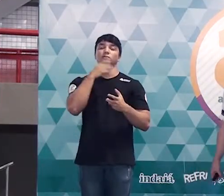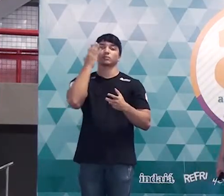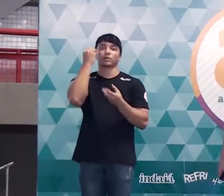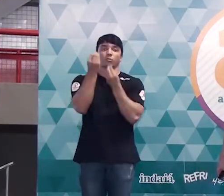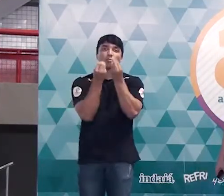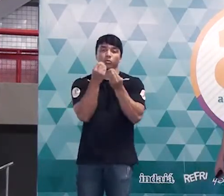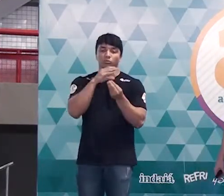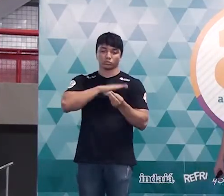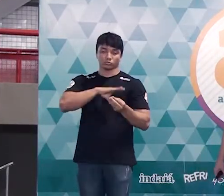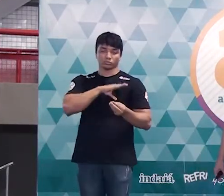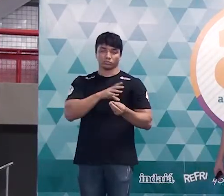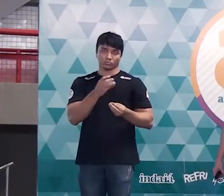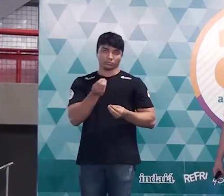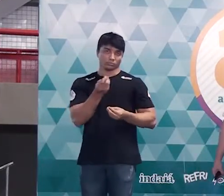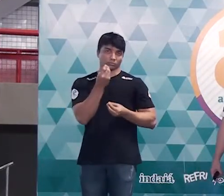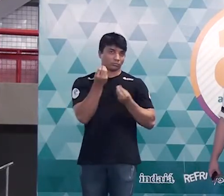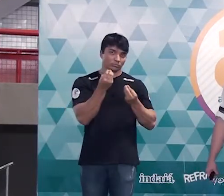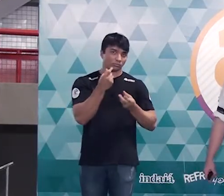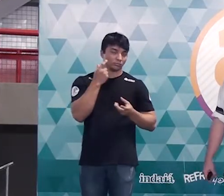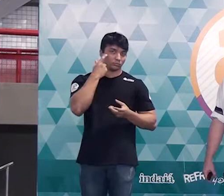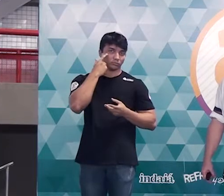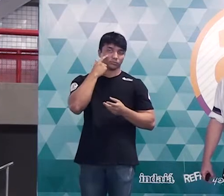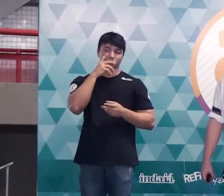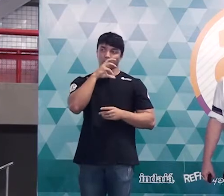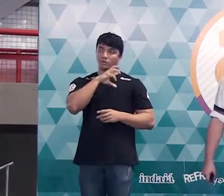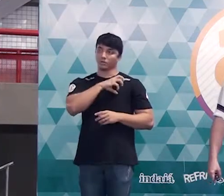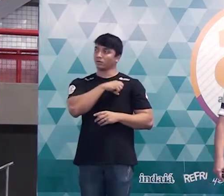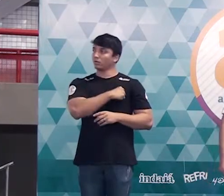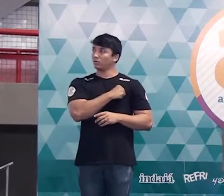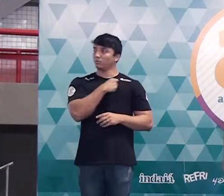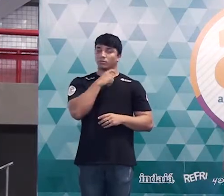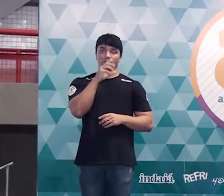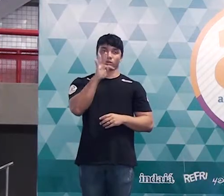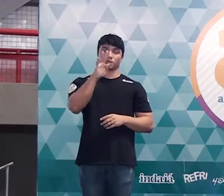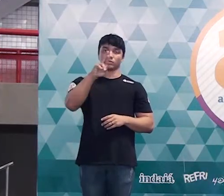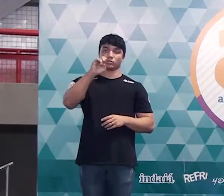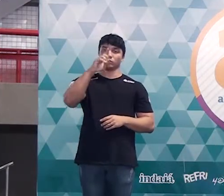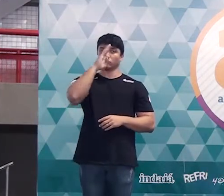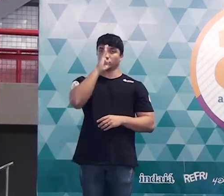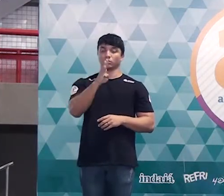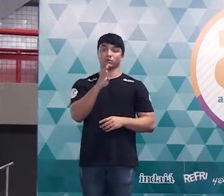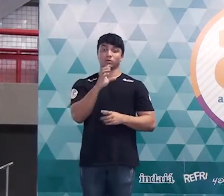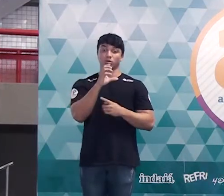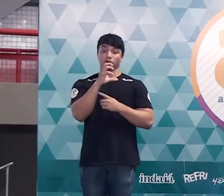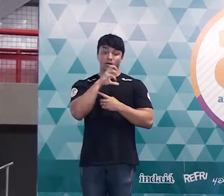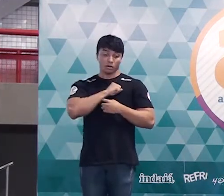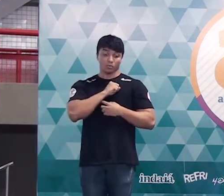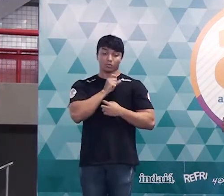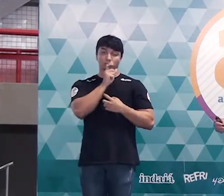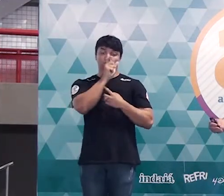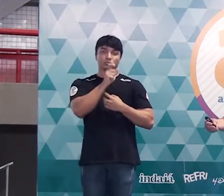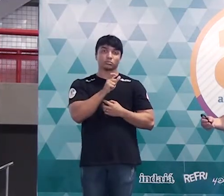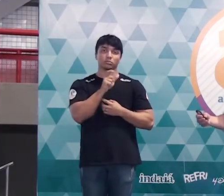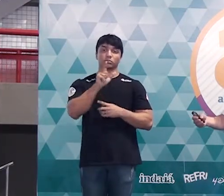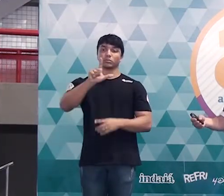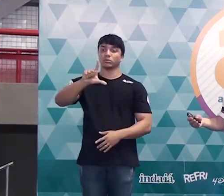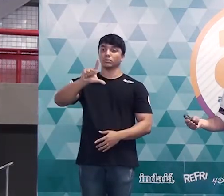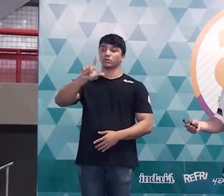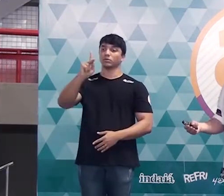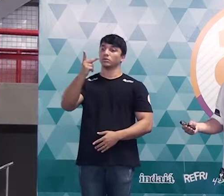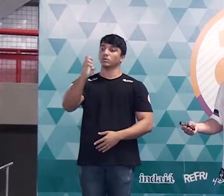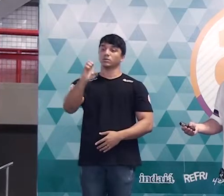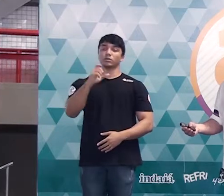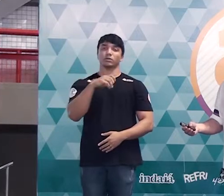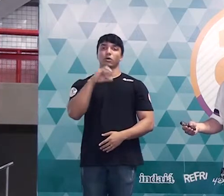sabe português, amar é transitivo direto. Quem ama, ama alguém. O lhe é